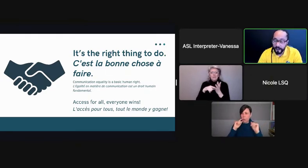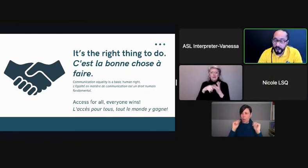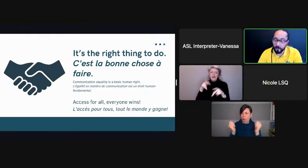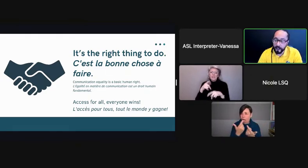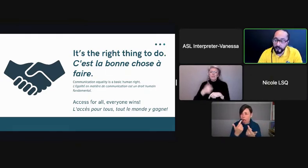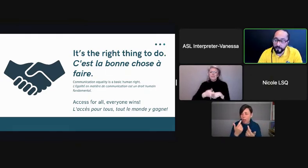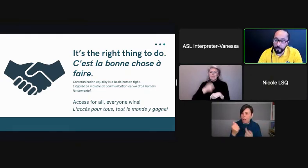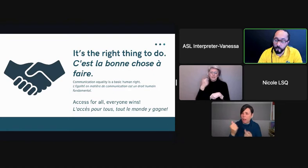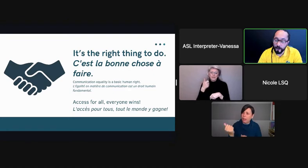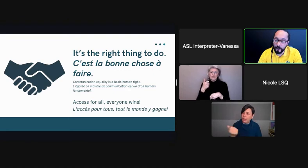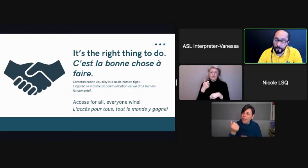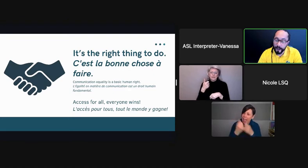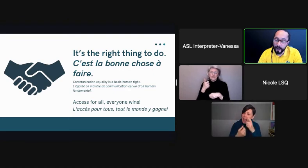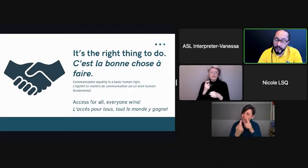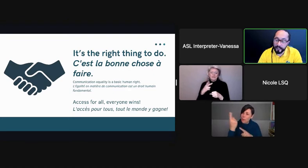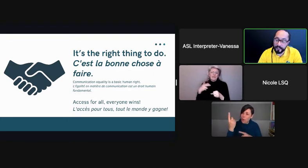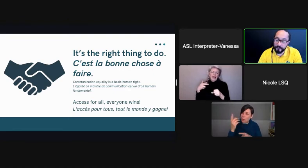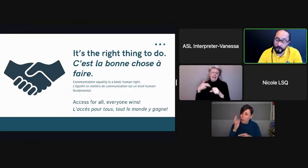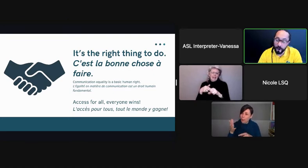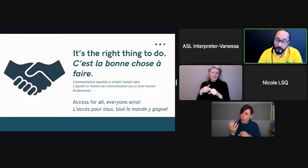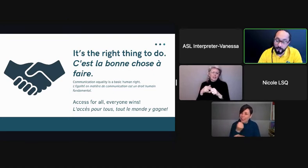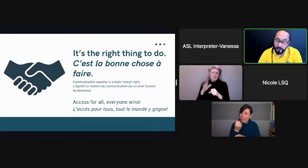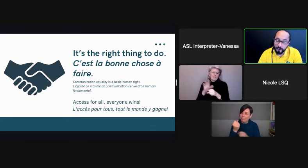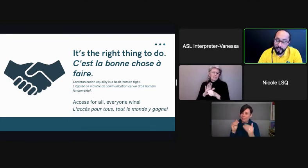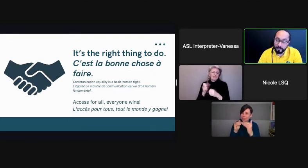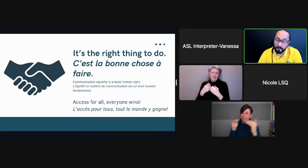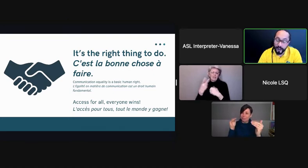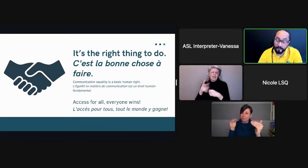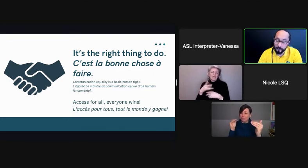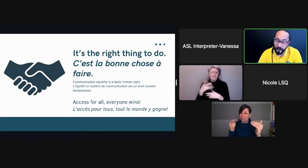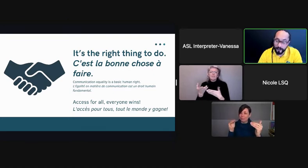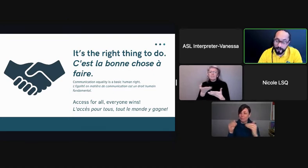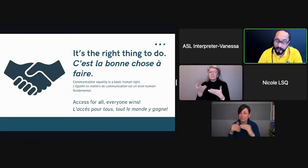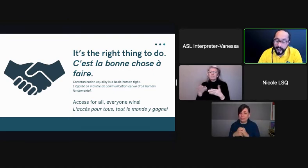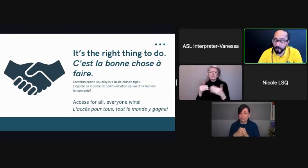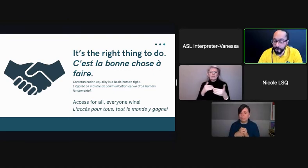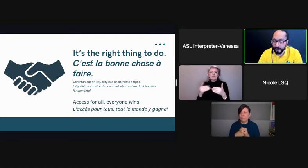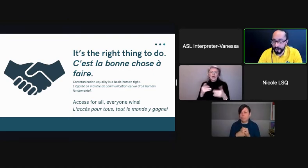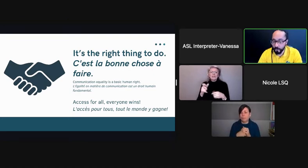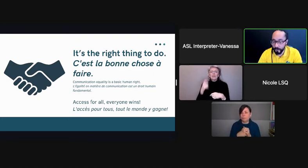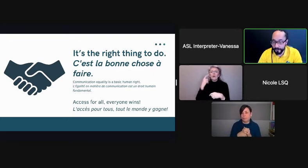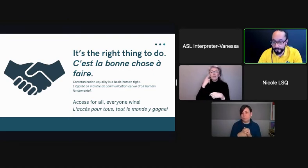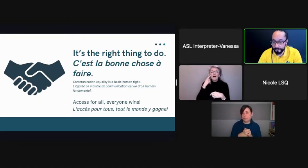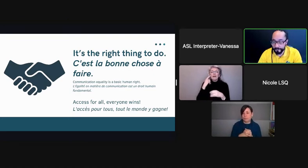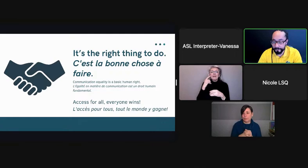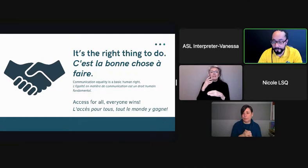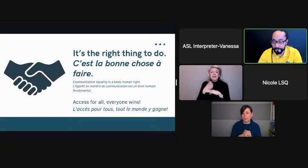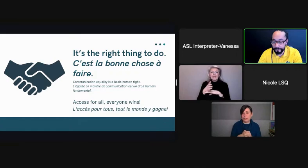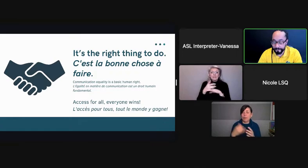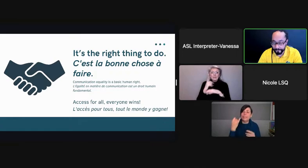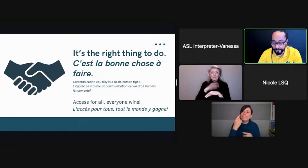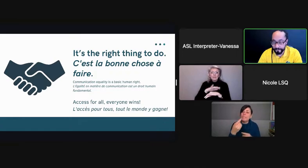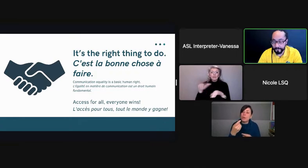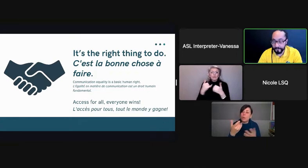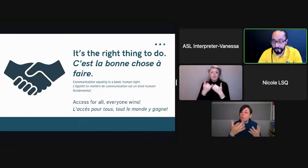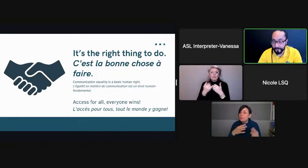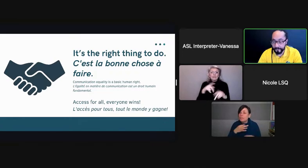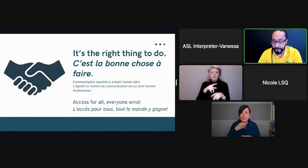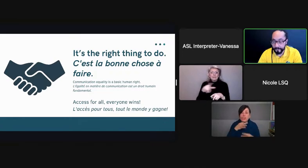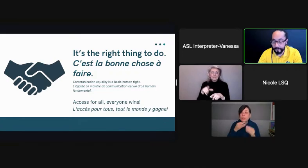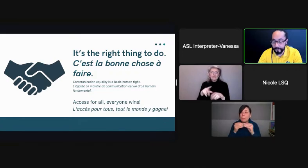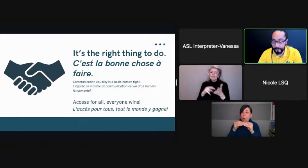engagés par rapport à vos espaces. Et lorsqu'on pense à l'accès pour tous, tous y